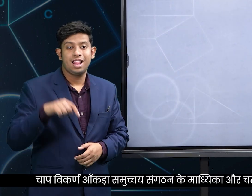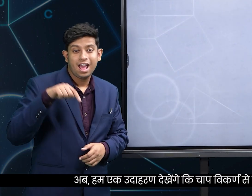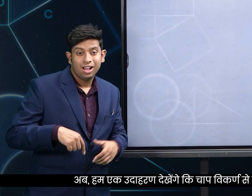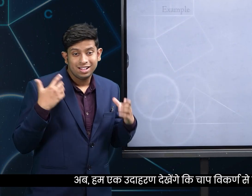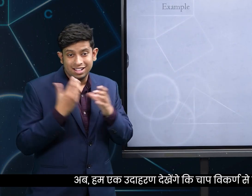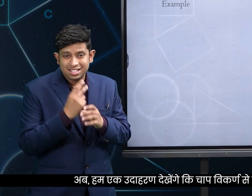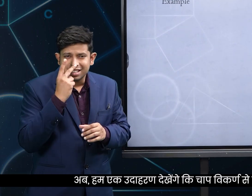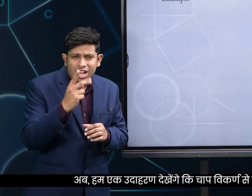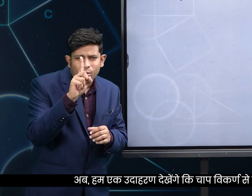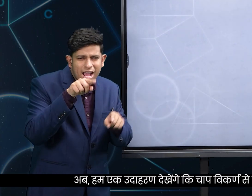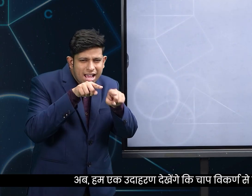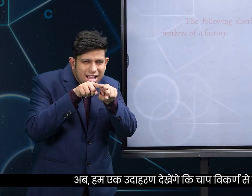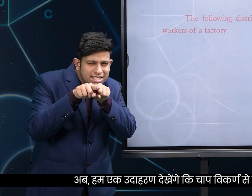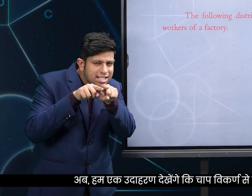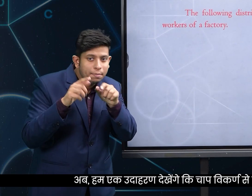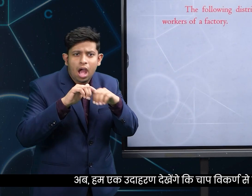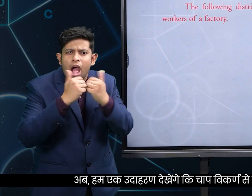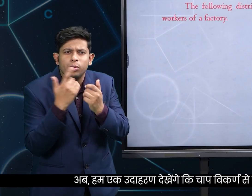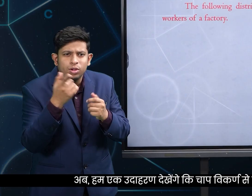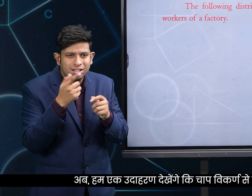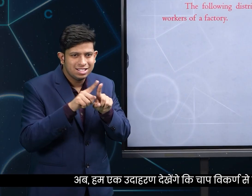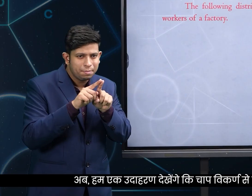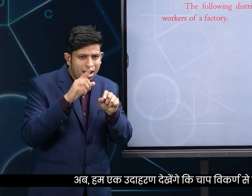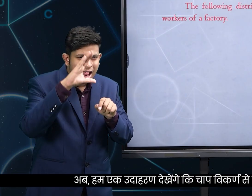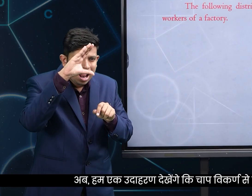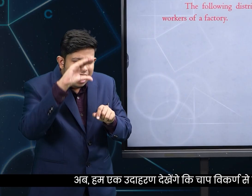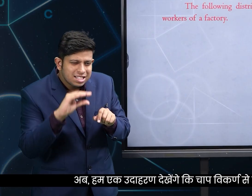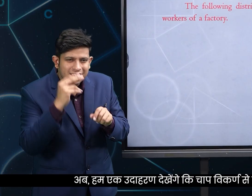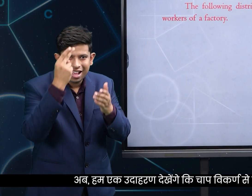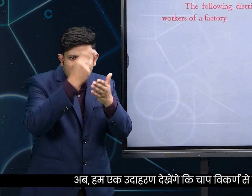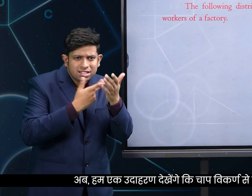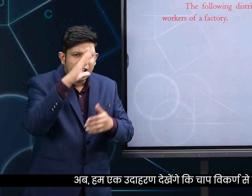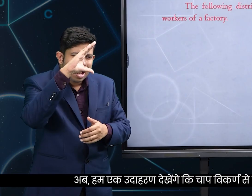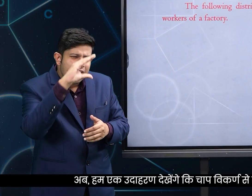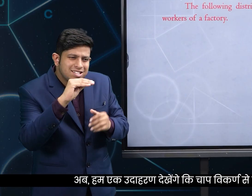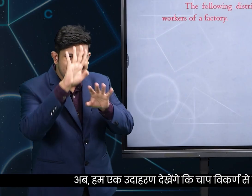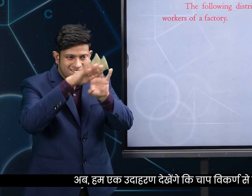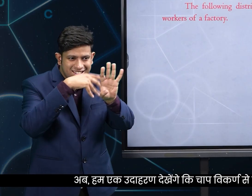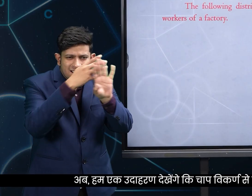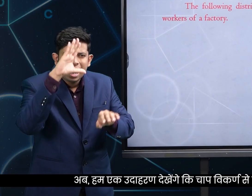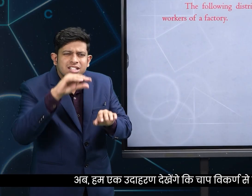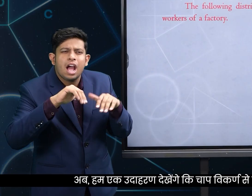अब हम एक उदाहरण देखेंगे कि चाप विकर्ण से कम कैसे आकर्षित किया जाए।